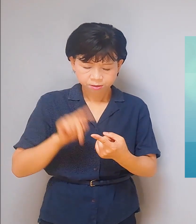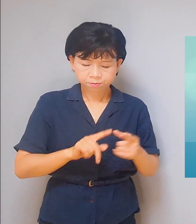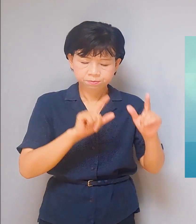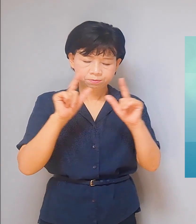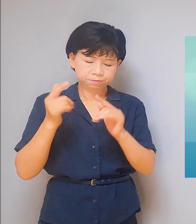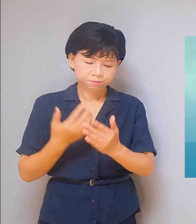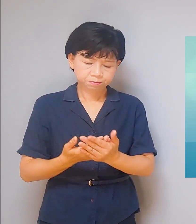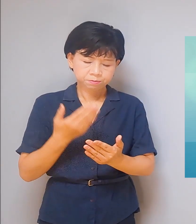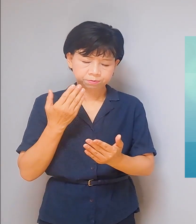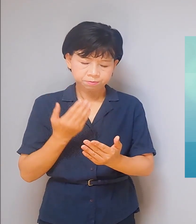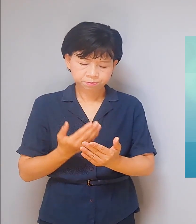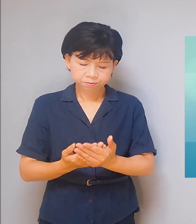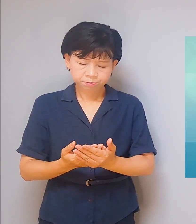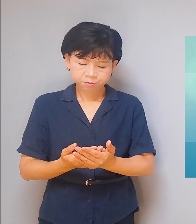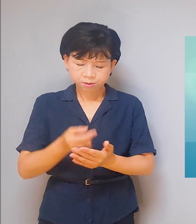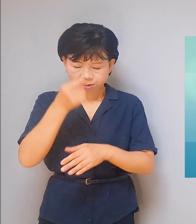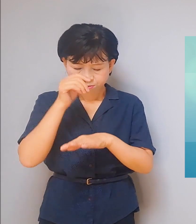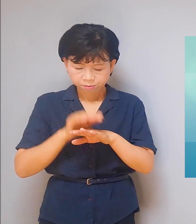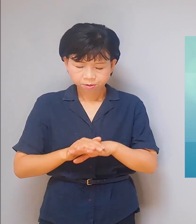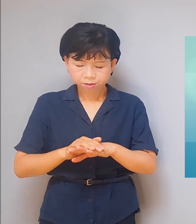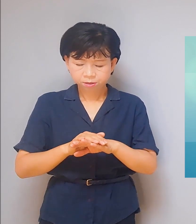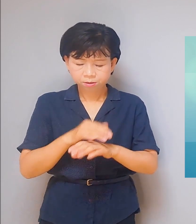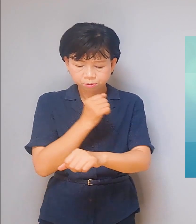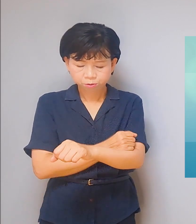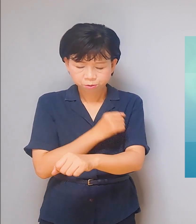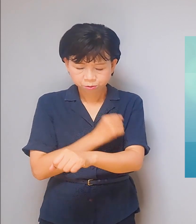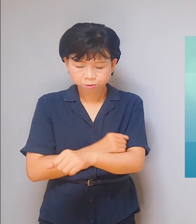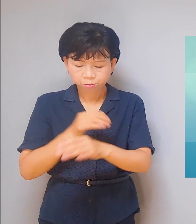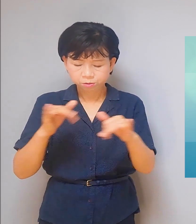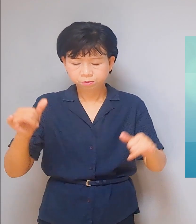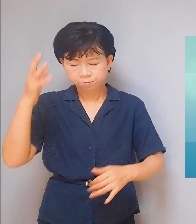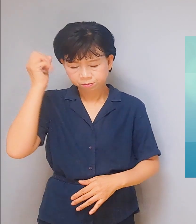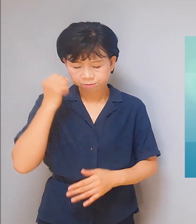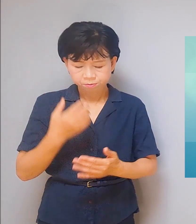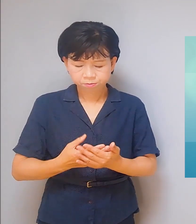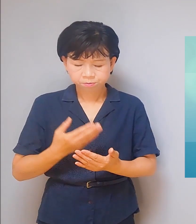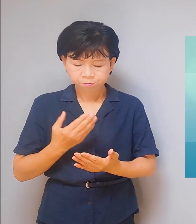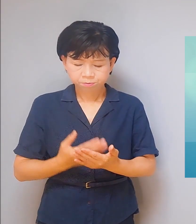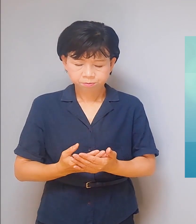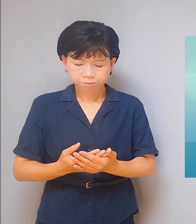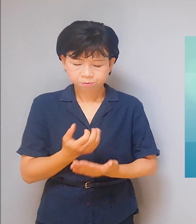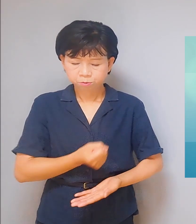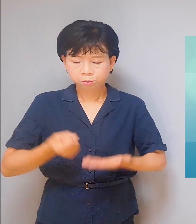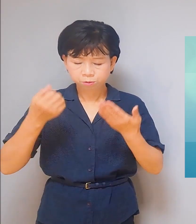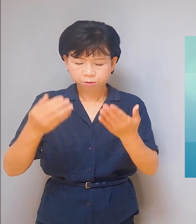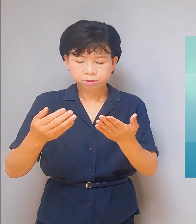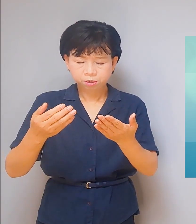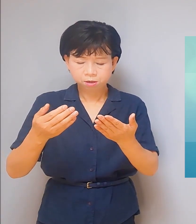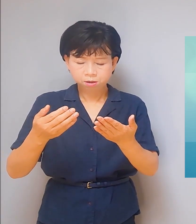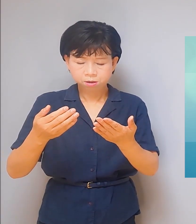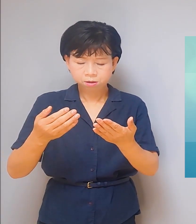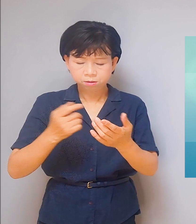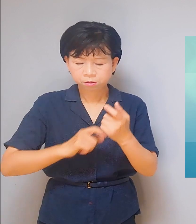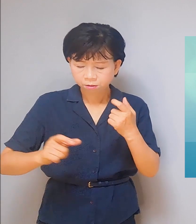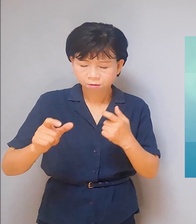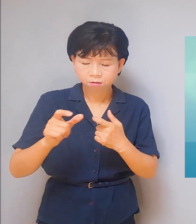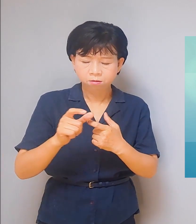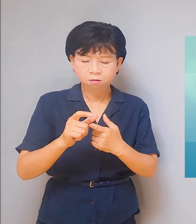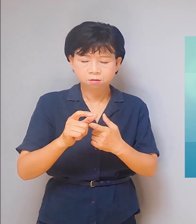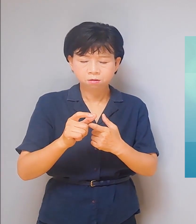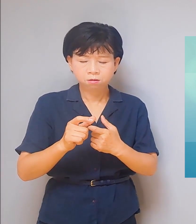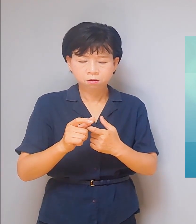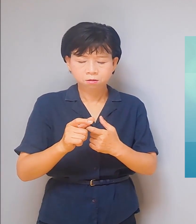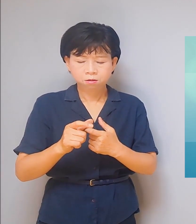하옵소서. 예배를 섬기는 손길들을 기억하시고 봉사의 자리로 나아갈수록